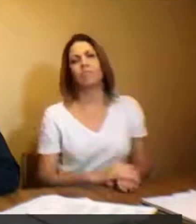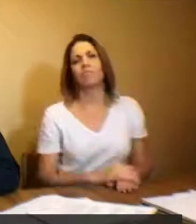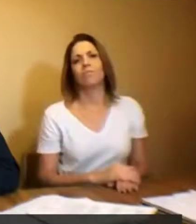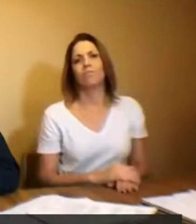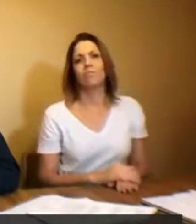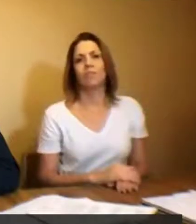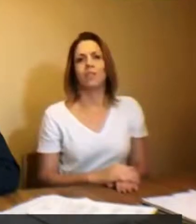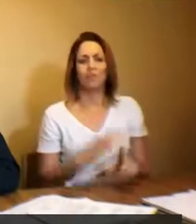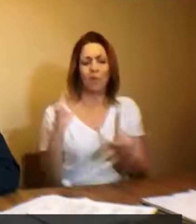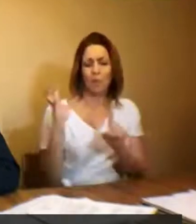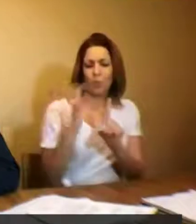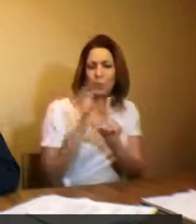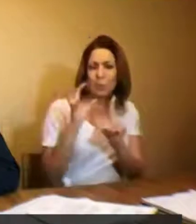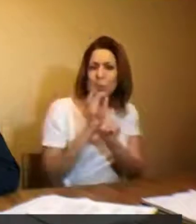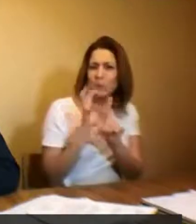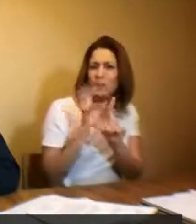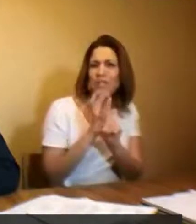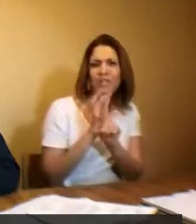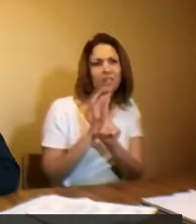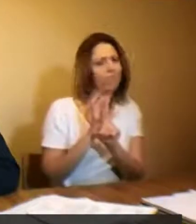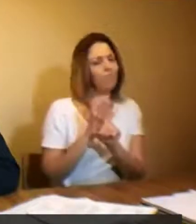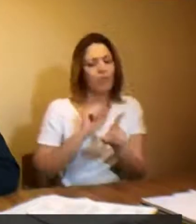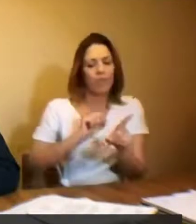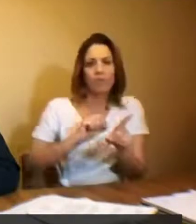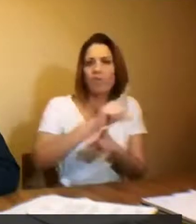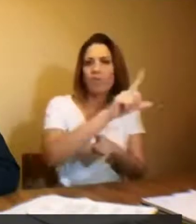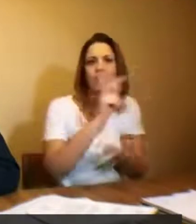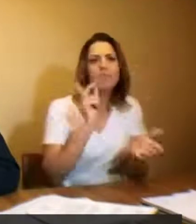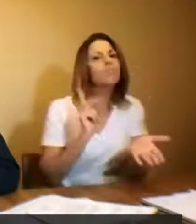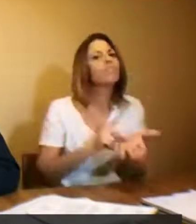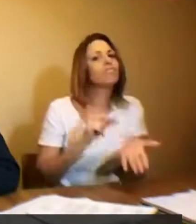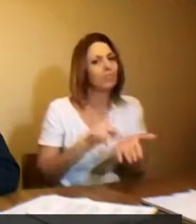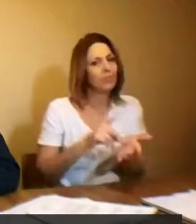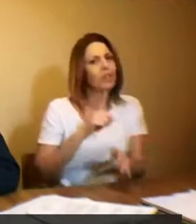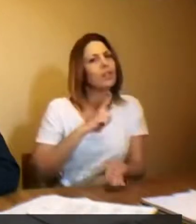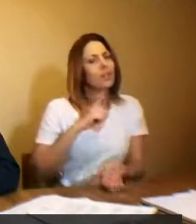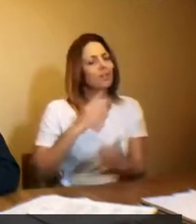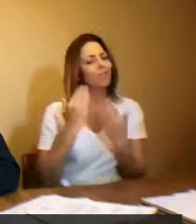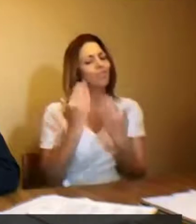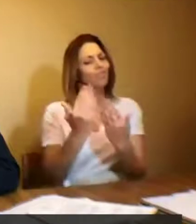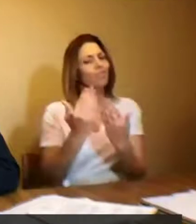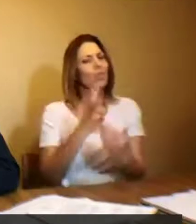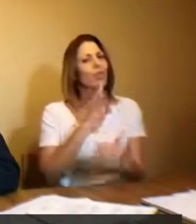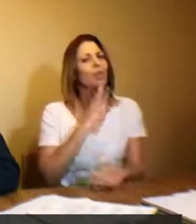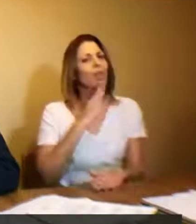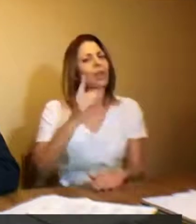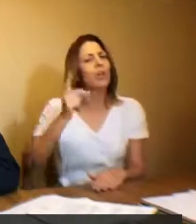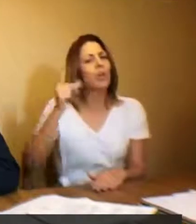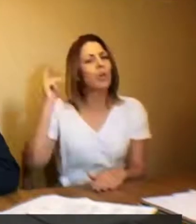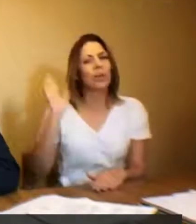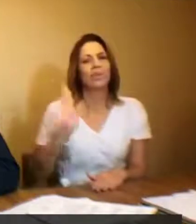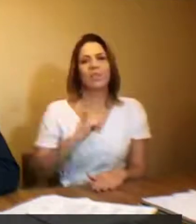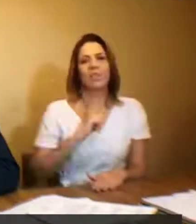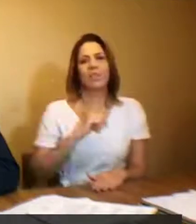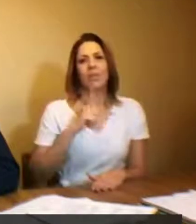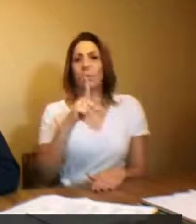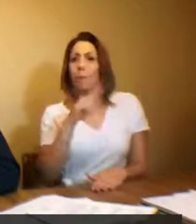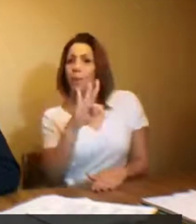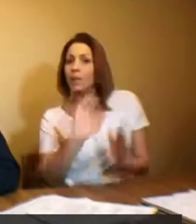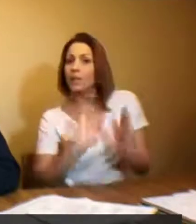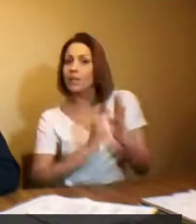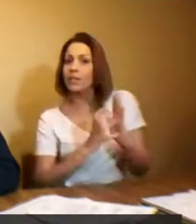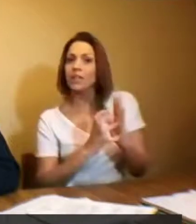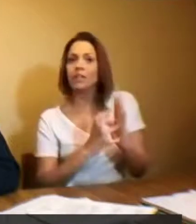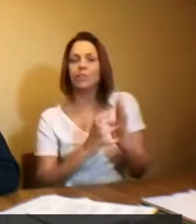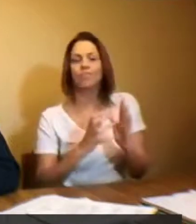da coação que sempre existe por parte do PT, ou melhor, sempre existiu por parte do PT, por ocasião